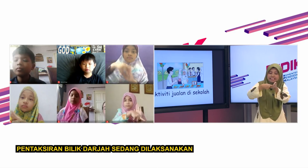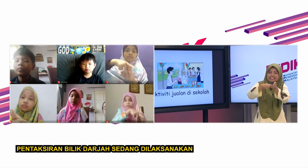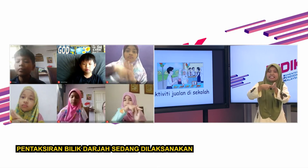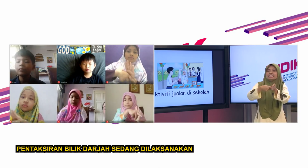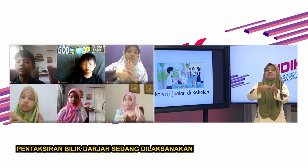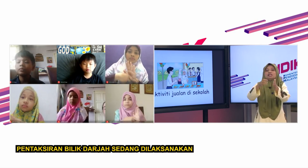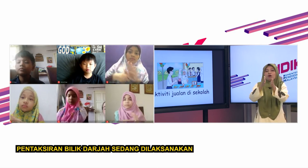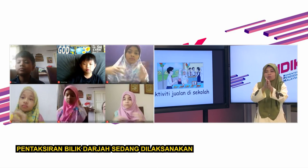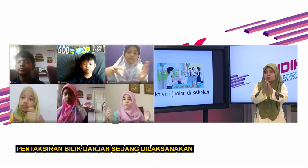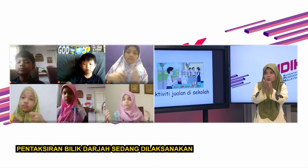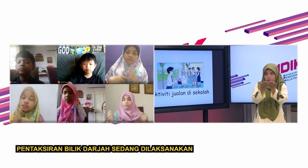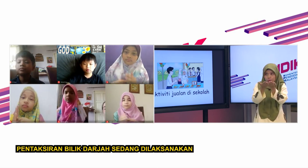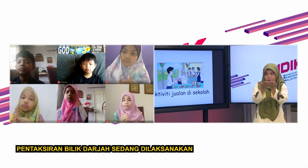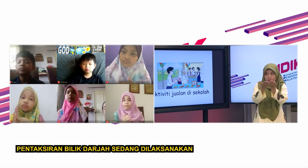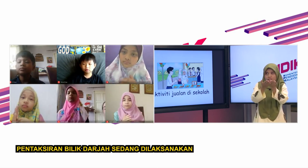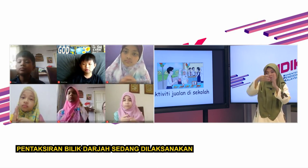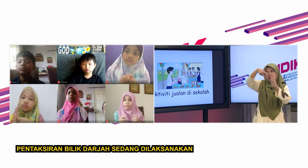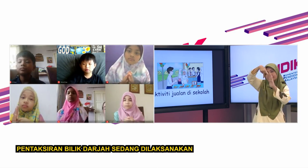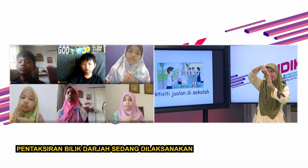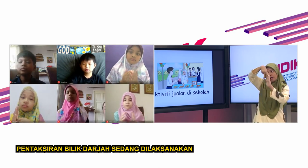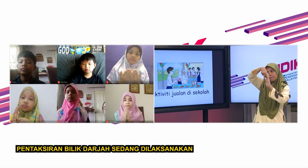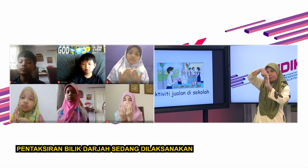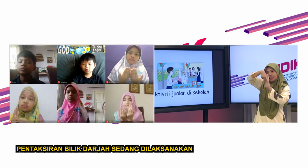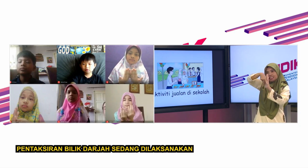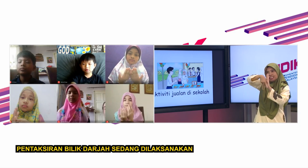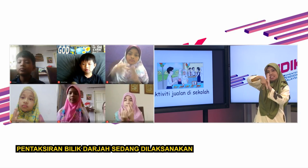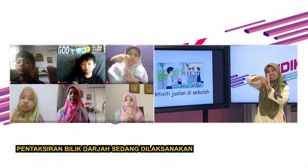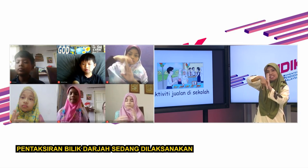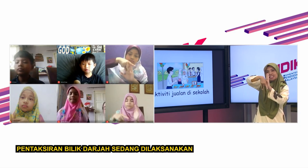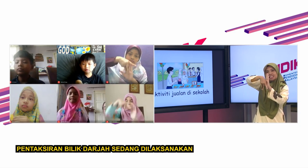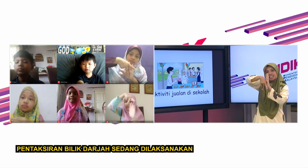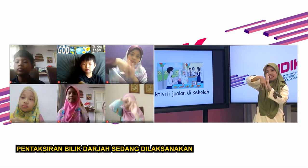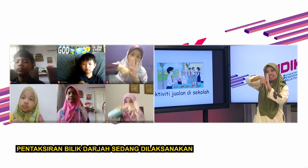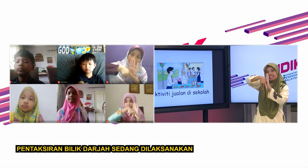Penanda buku. Semula.